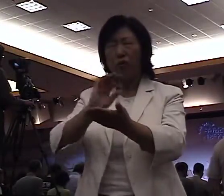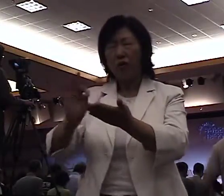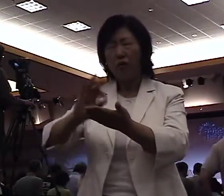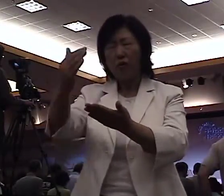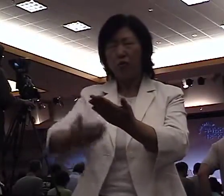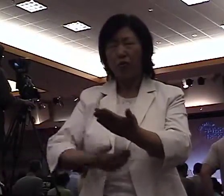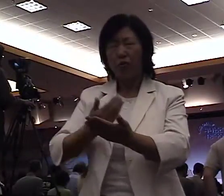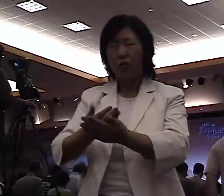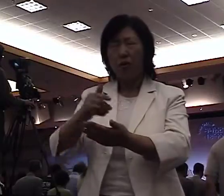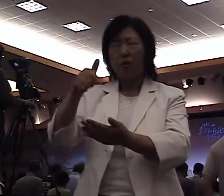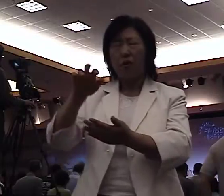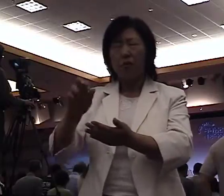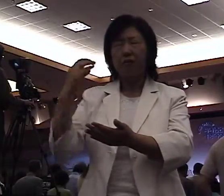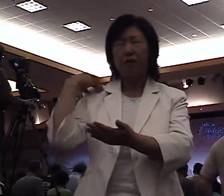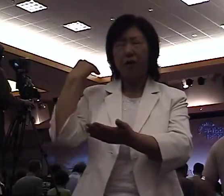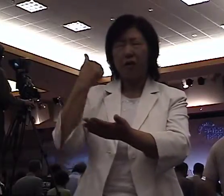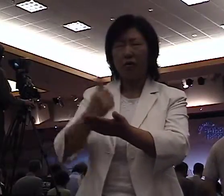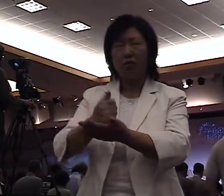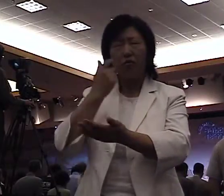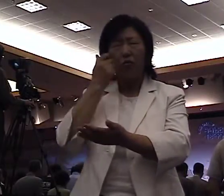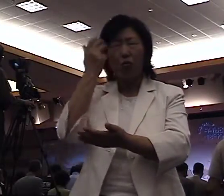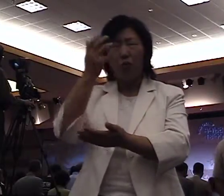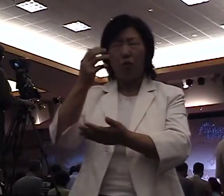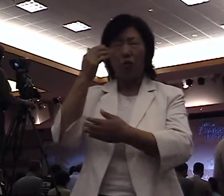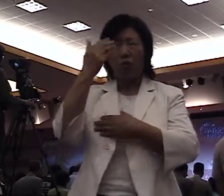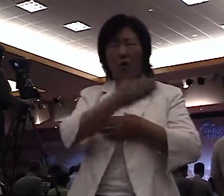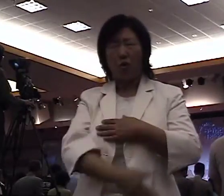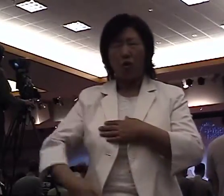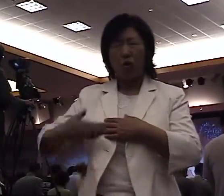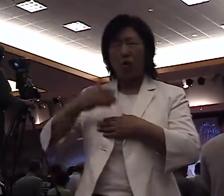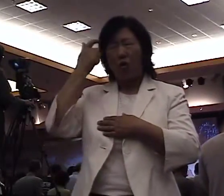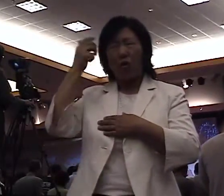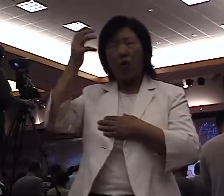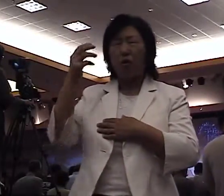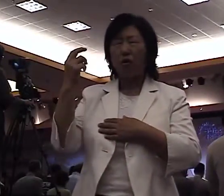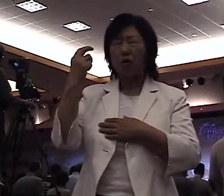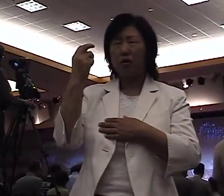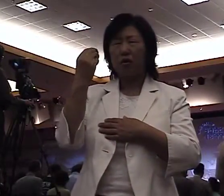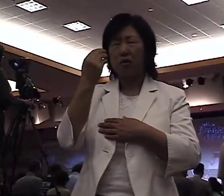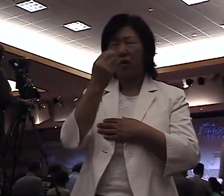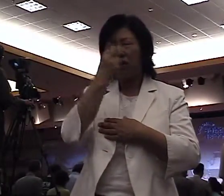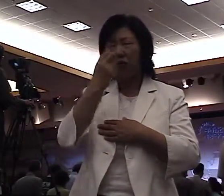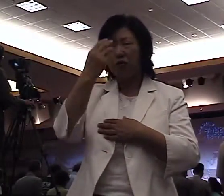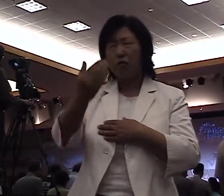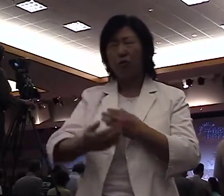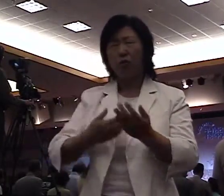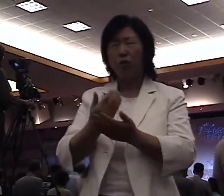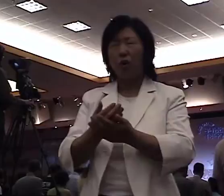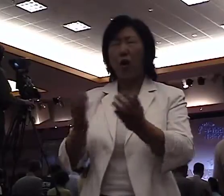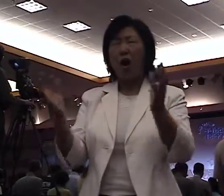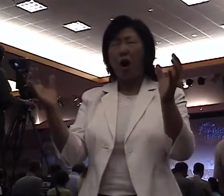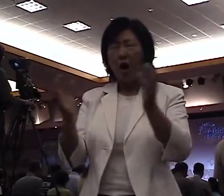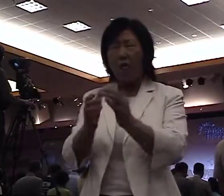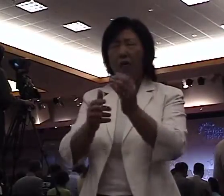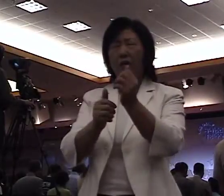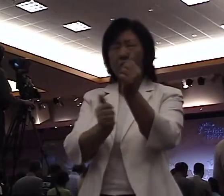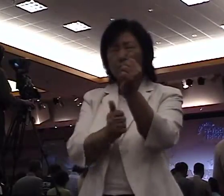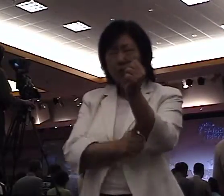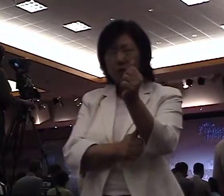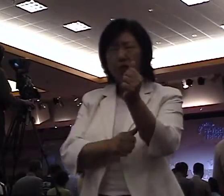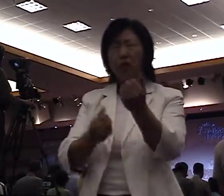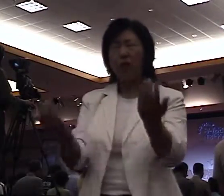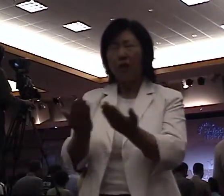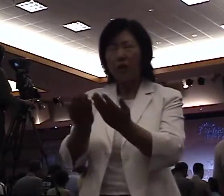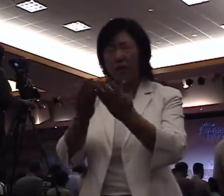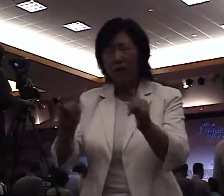주시옵소서. 김성욱 담임 목사님의 영육간의 신원을 지켜 주시옵소서. 동력하시는 모든